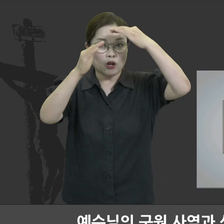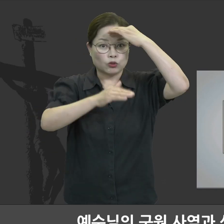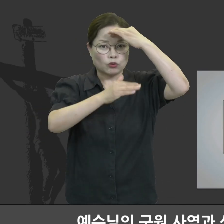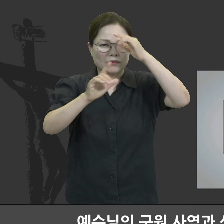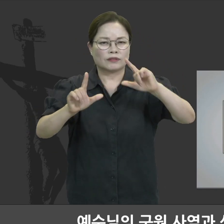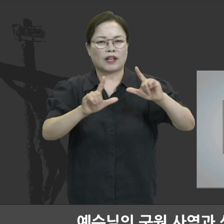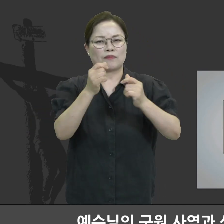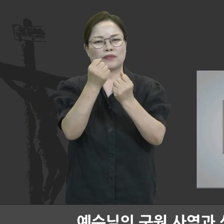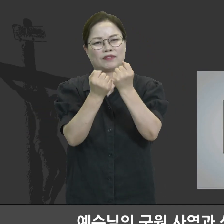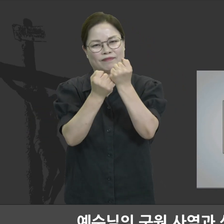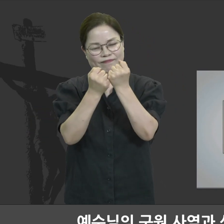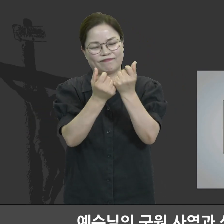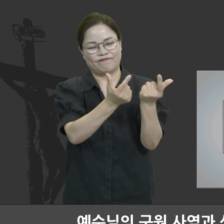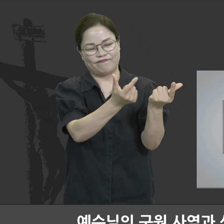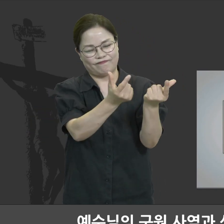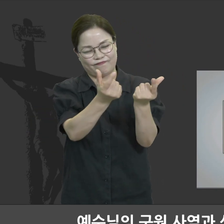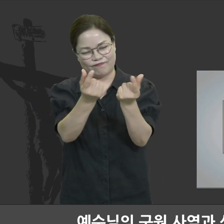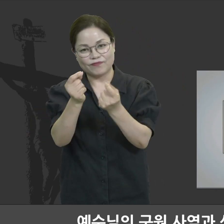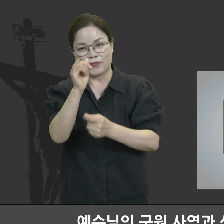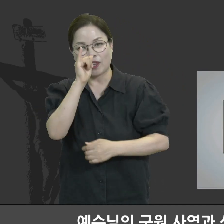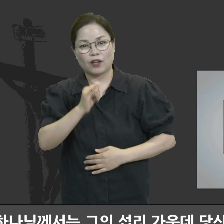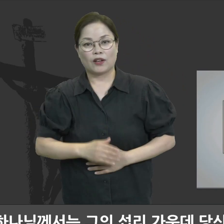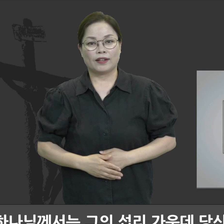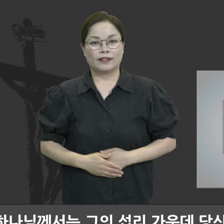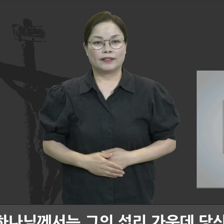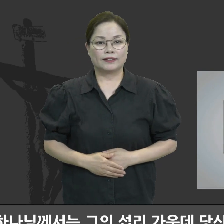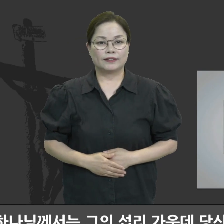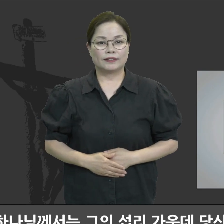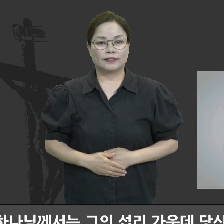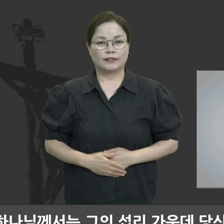삶을 설명한다는 공통점이 있습니다.